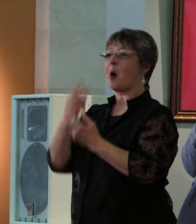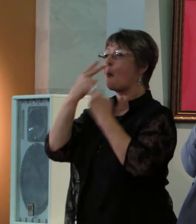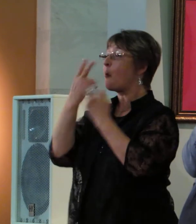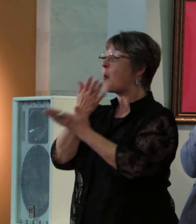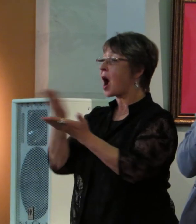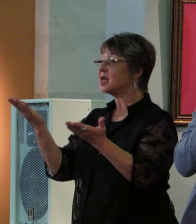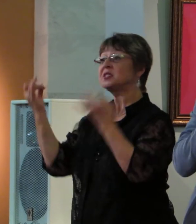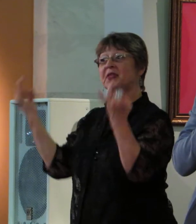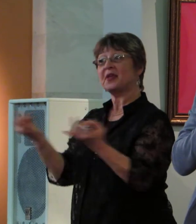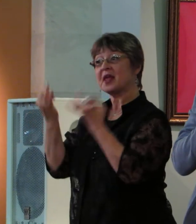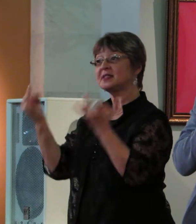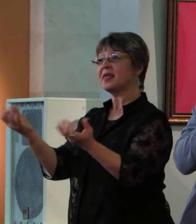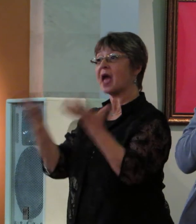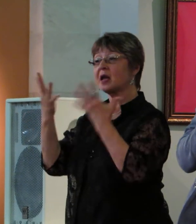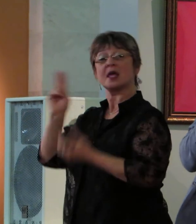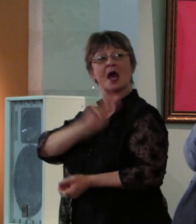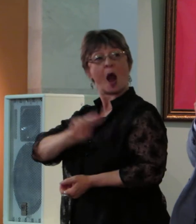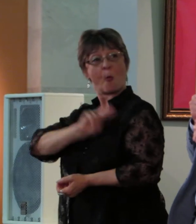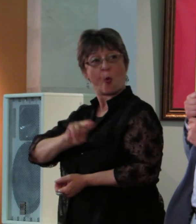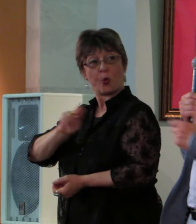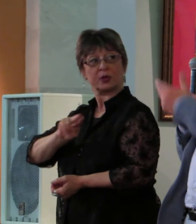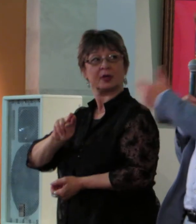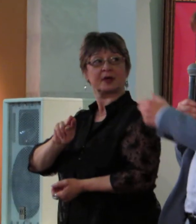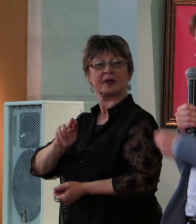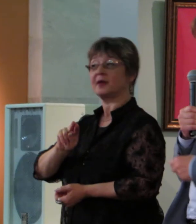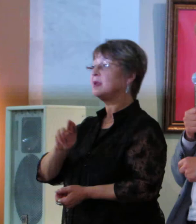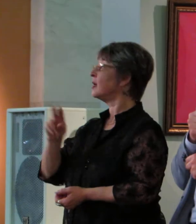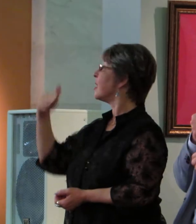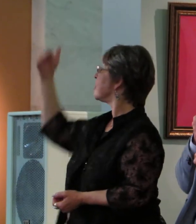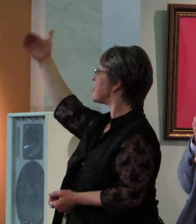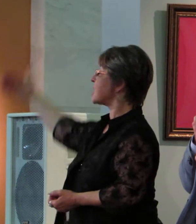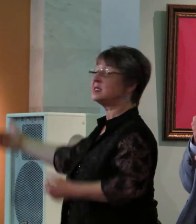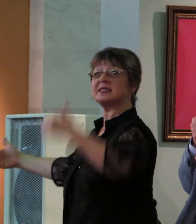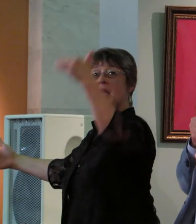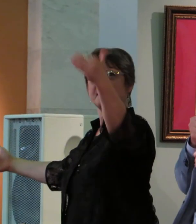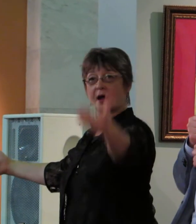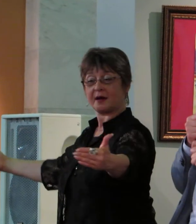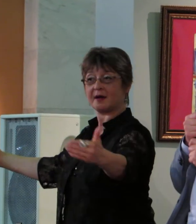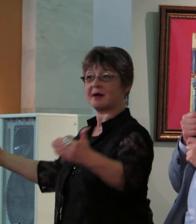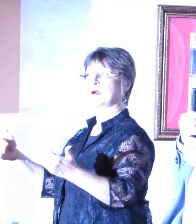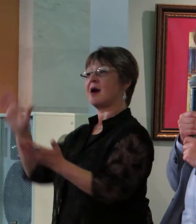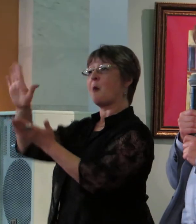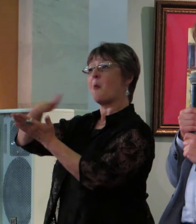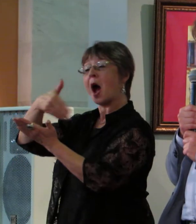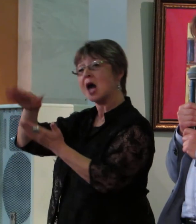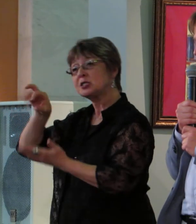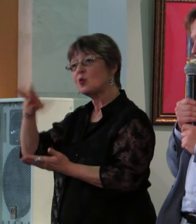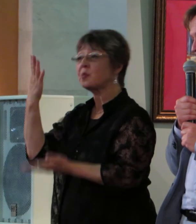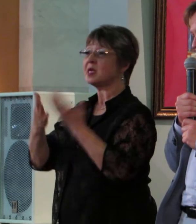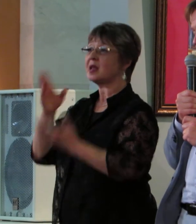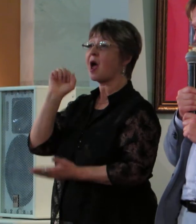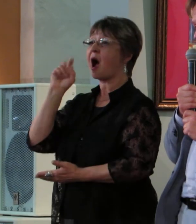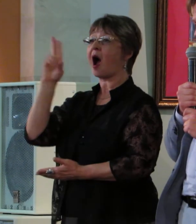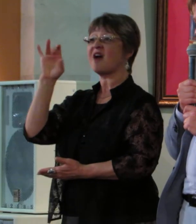Показываются интересные яркие работы, как на стенах, маслом или